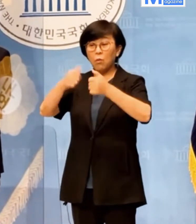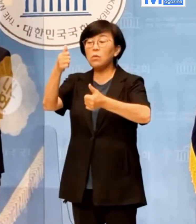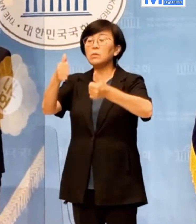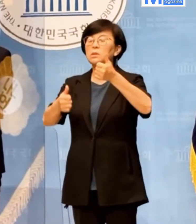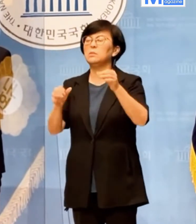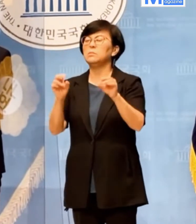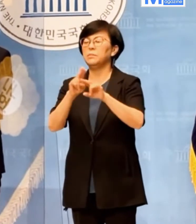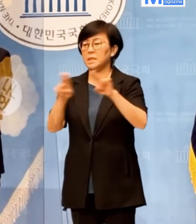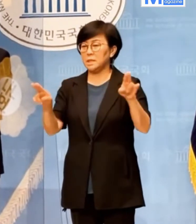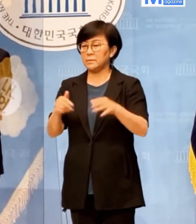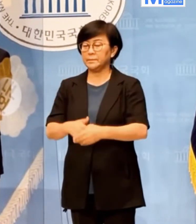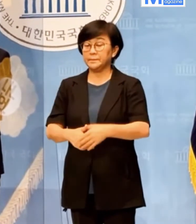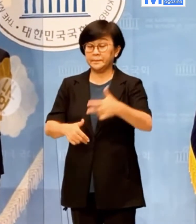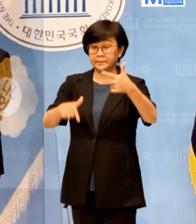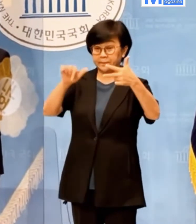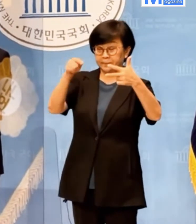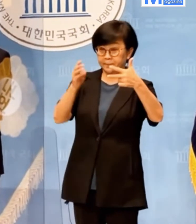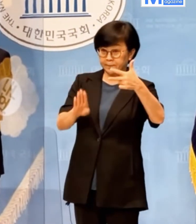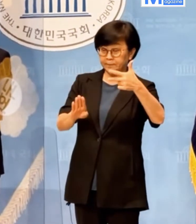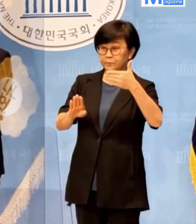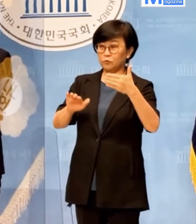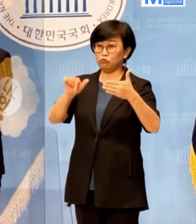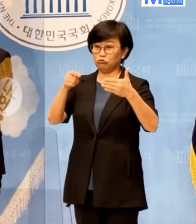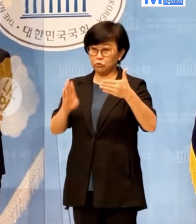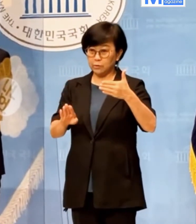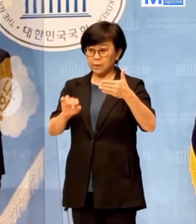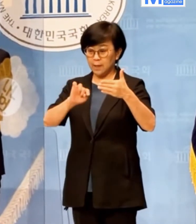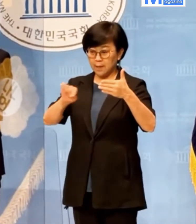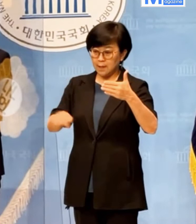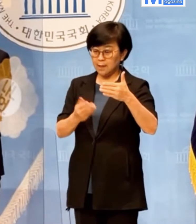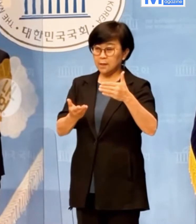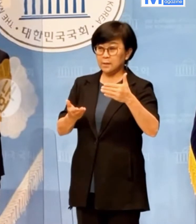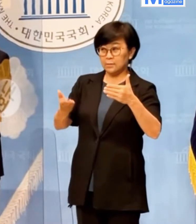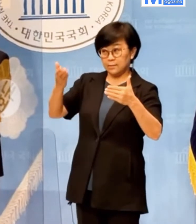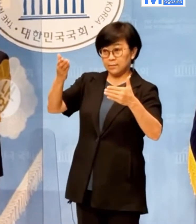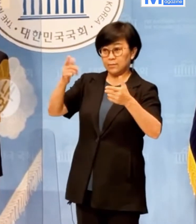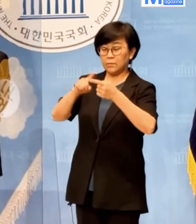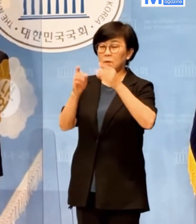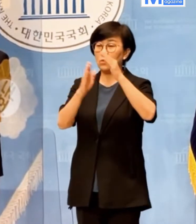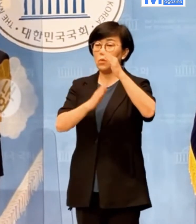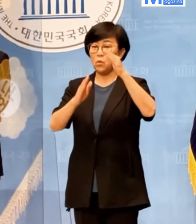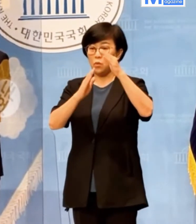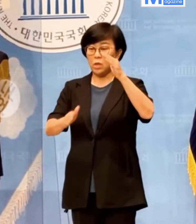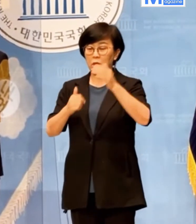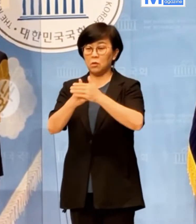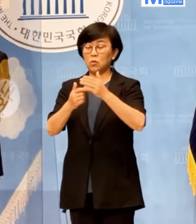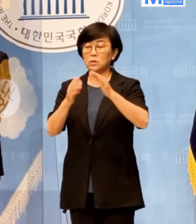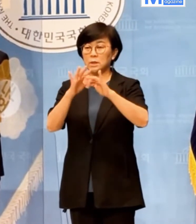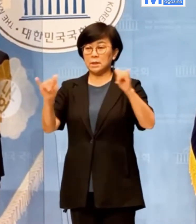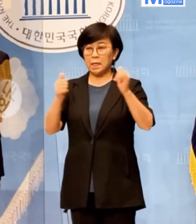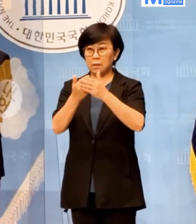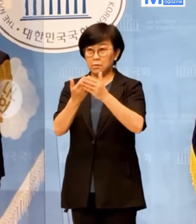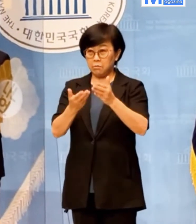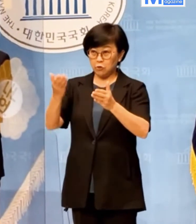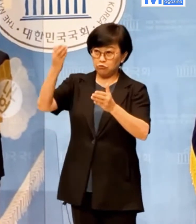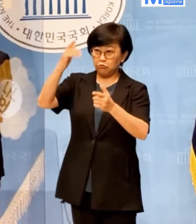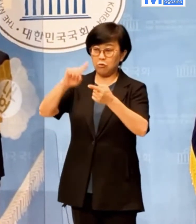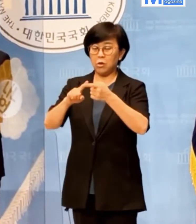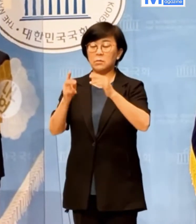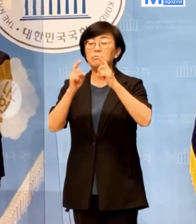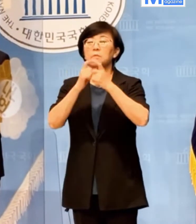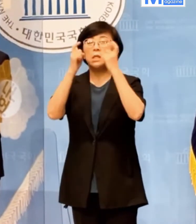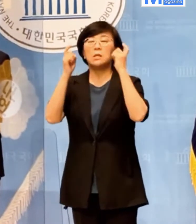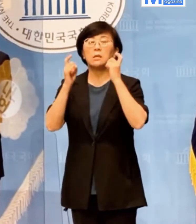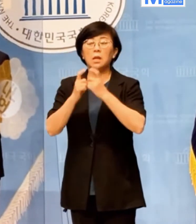폐지하겠습니다. 7급이나 9급 내부 승진으로 고위공직자를 충원하고 민간